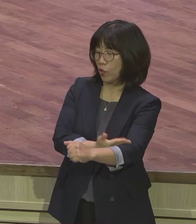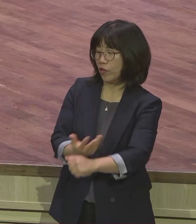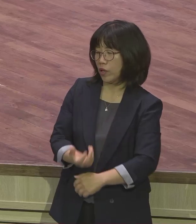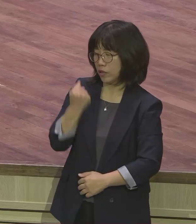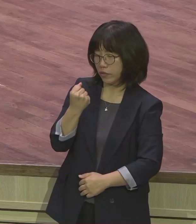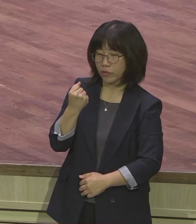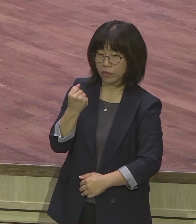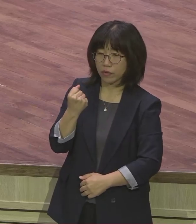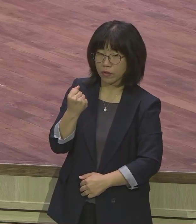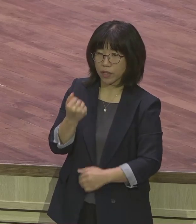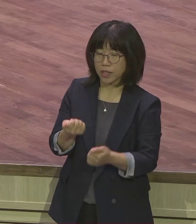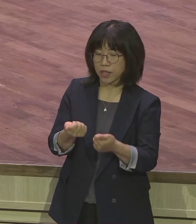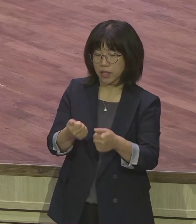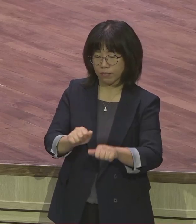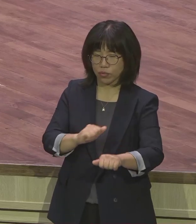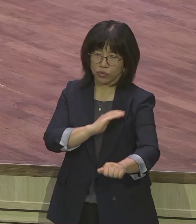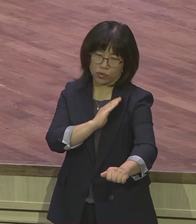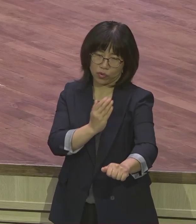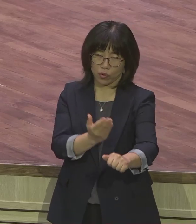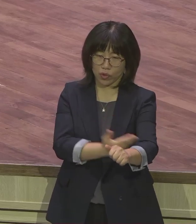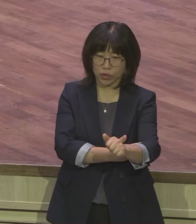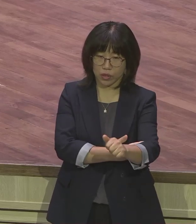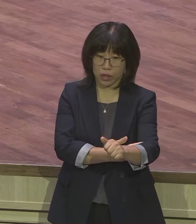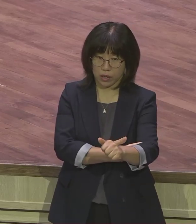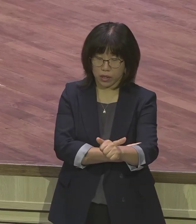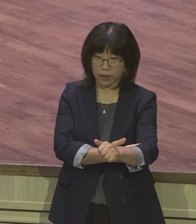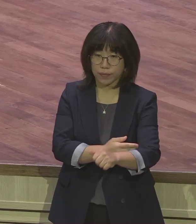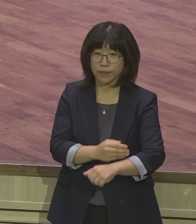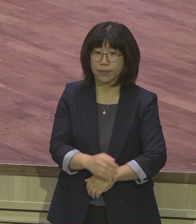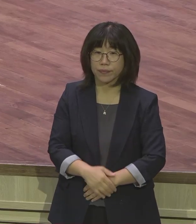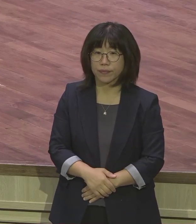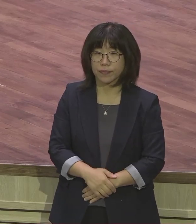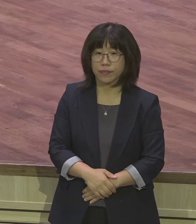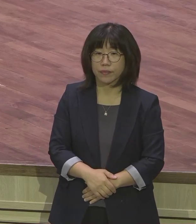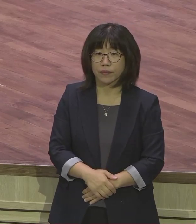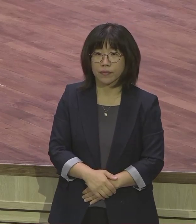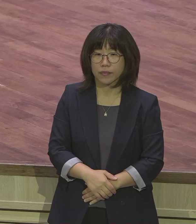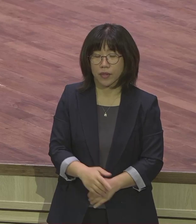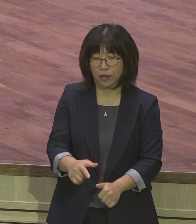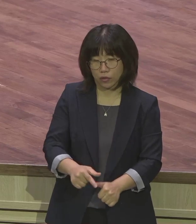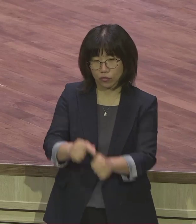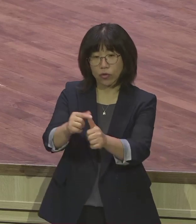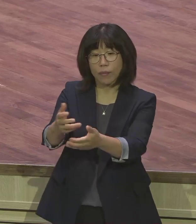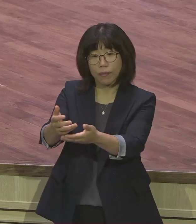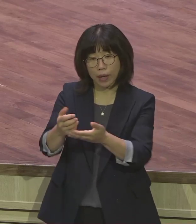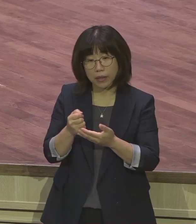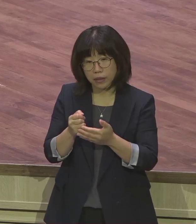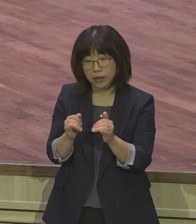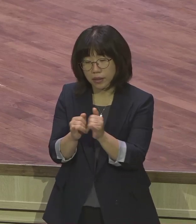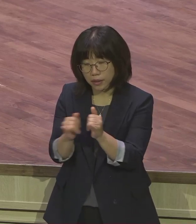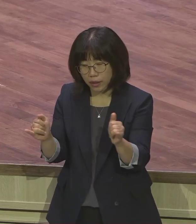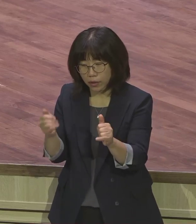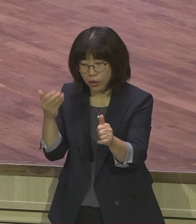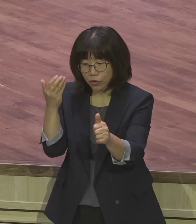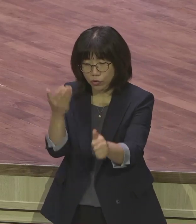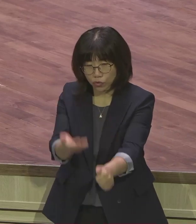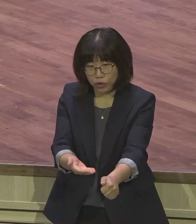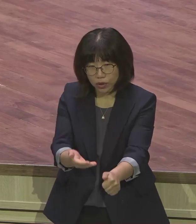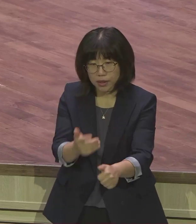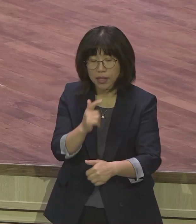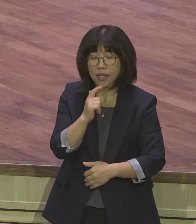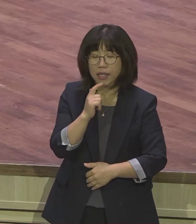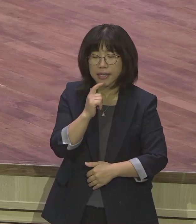이런요 신분과 권세 구원받은 자에게 누구에게나 주시는 야곱 보세요